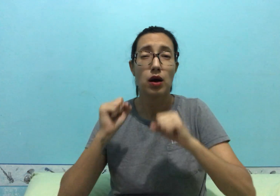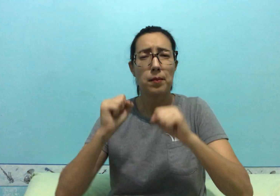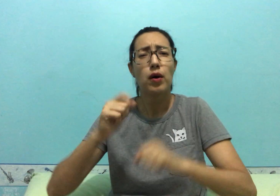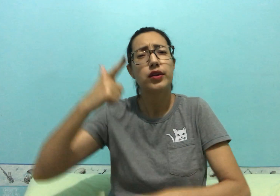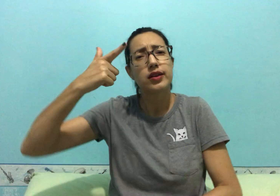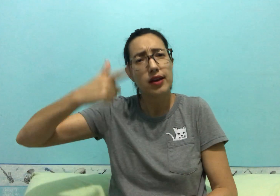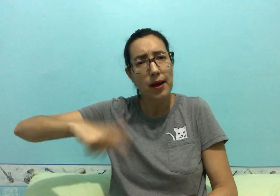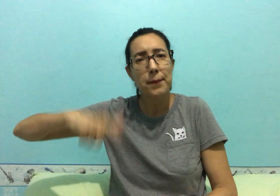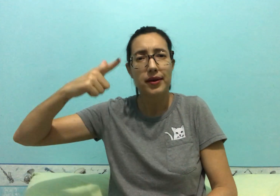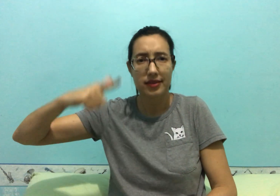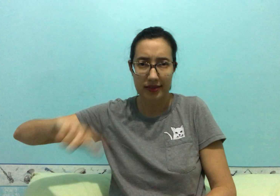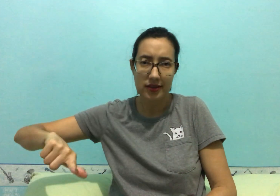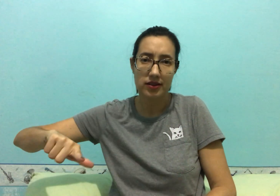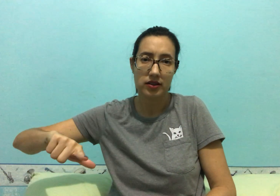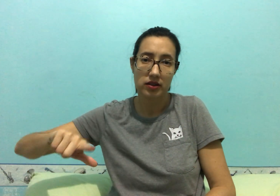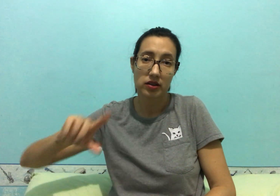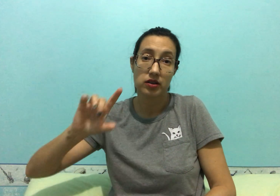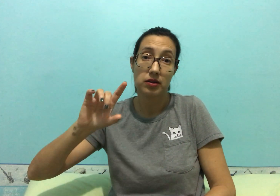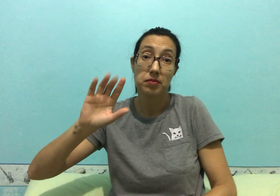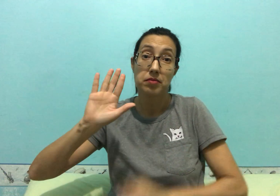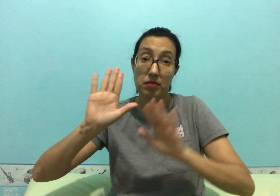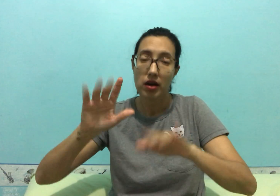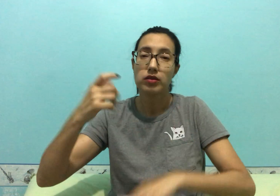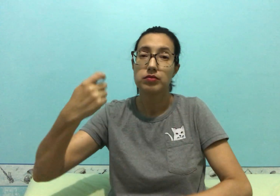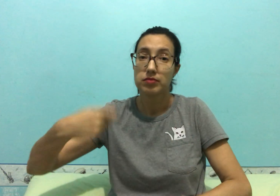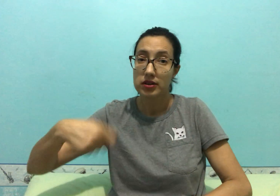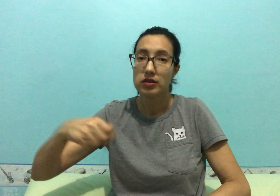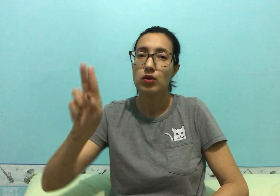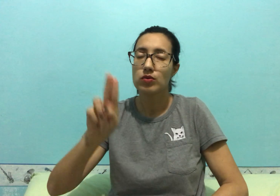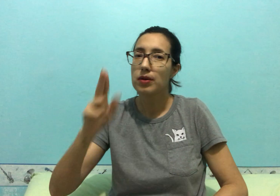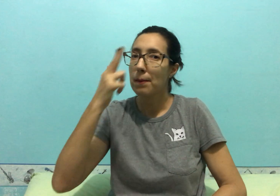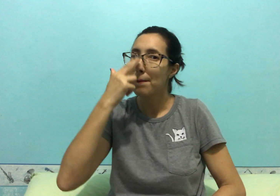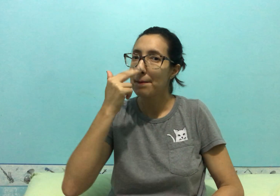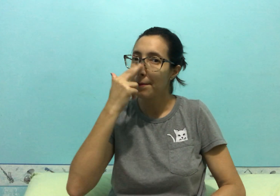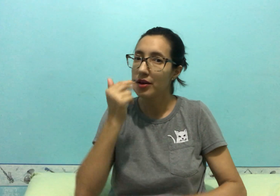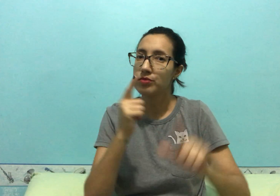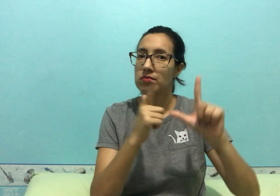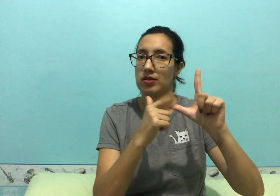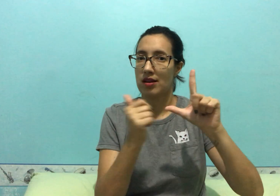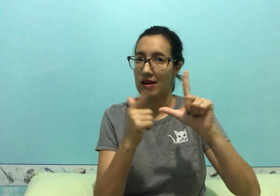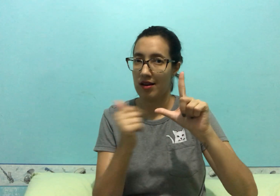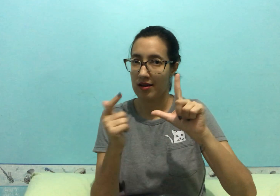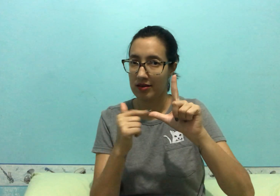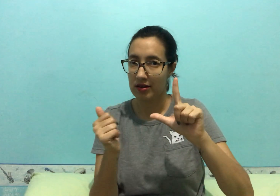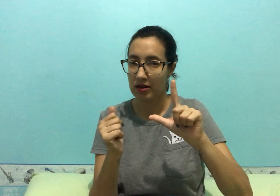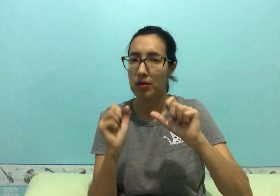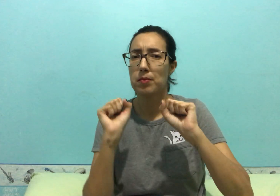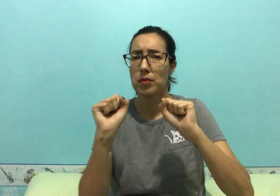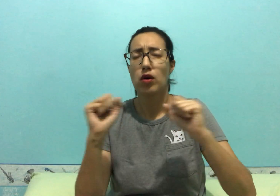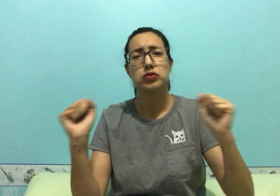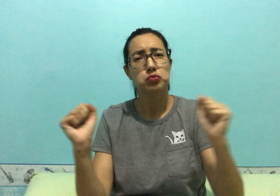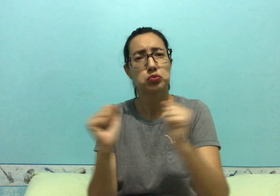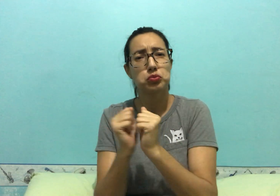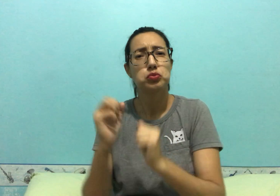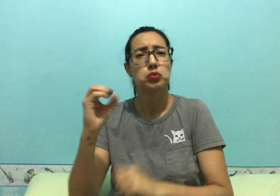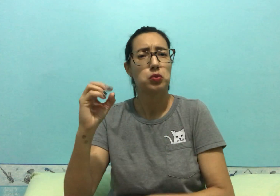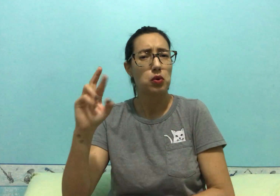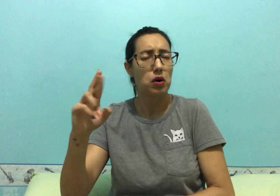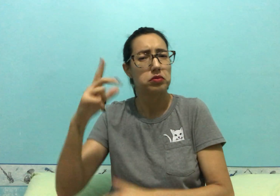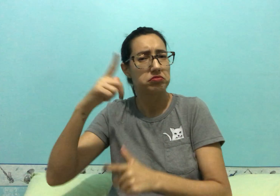Não está misturando não. OR eu posso associar com OR sem problema, certo? Da